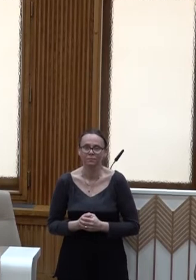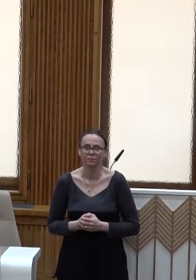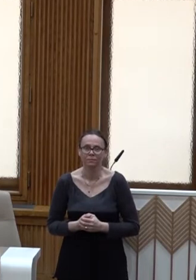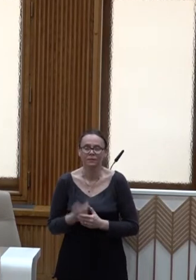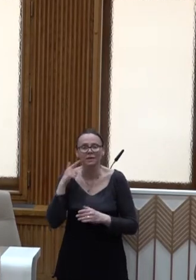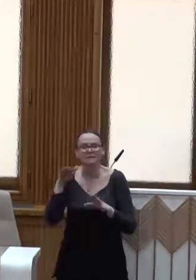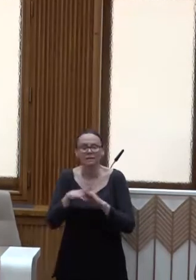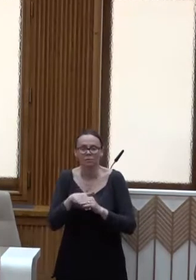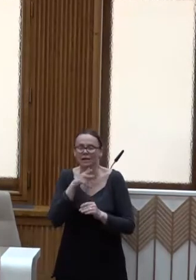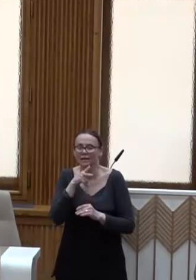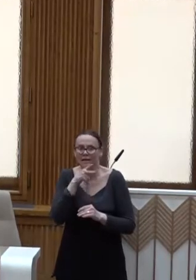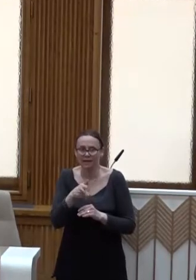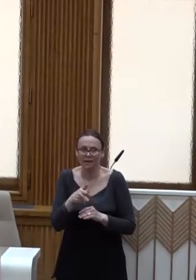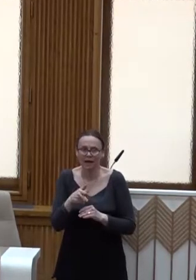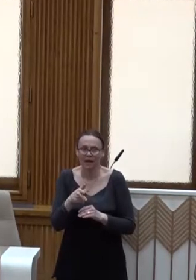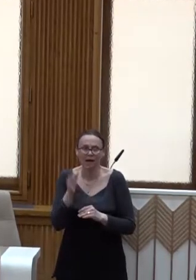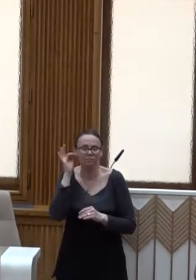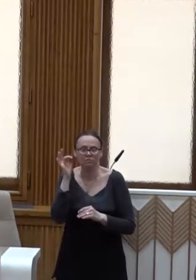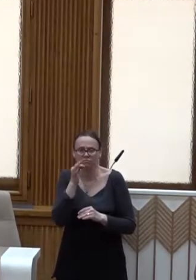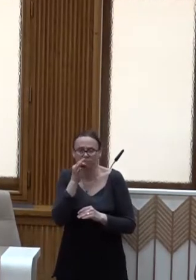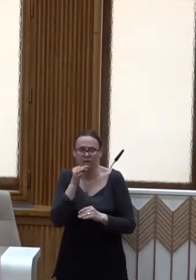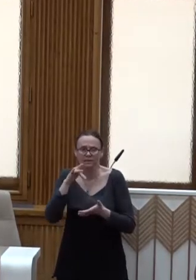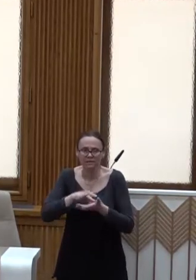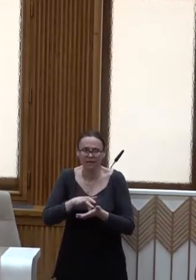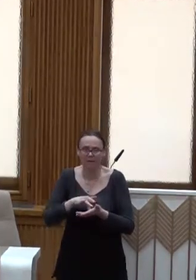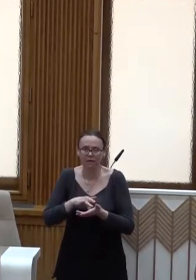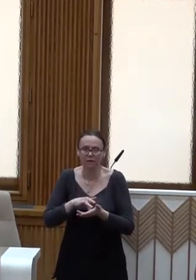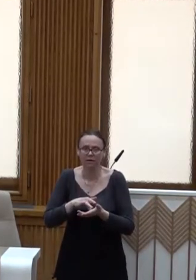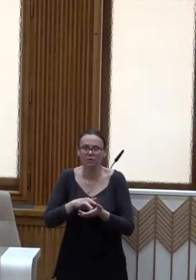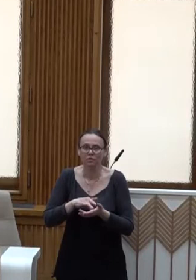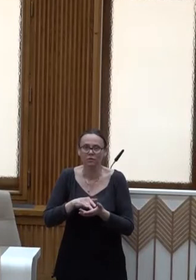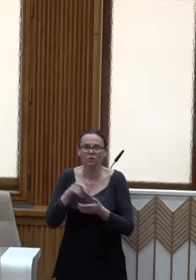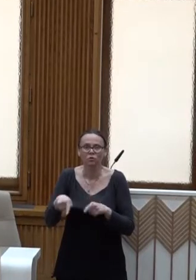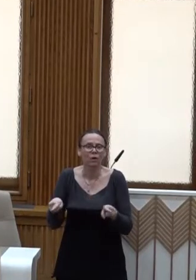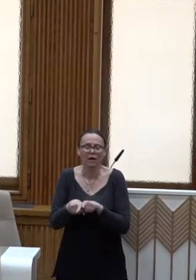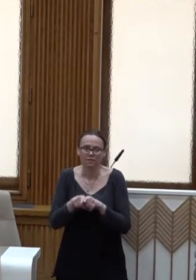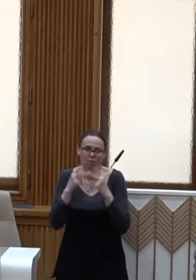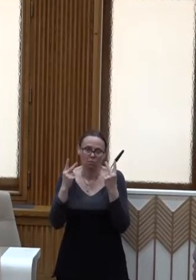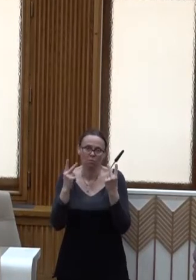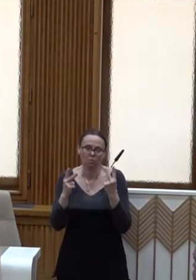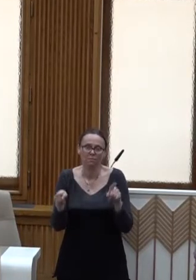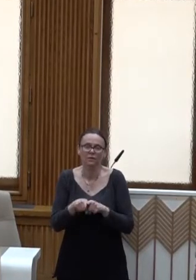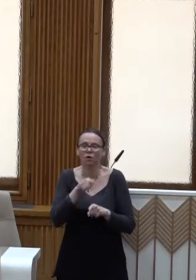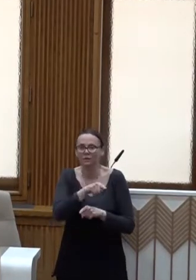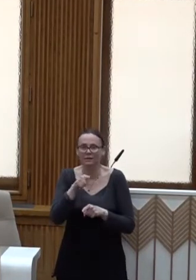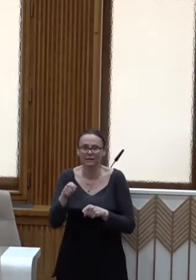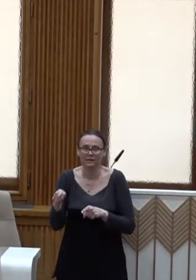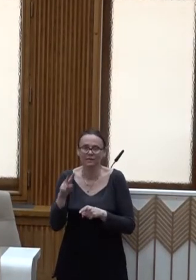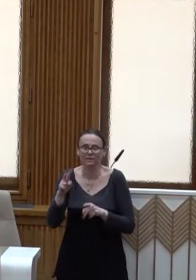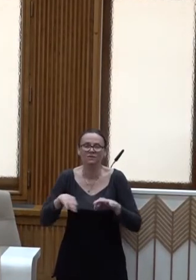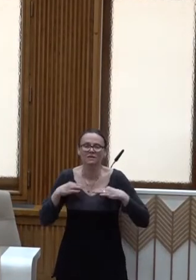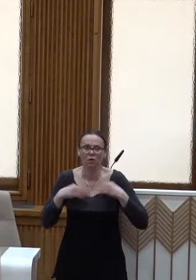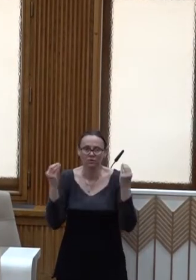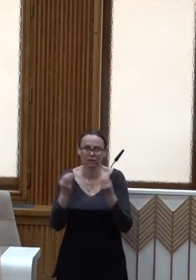Zaposleni v elektrarnah, v dispečerskih centrih so tukaj enako pomembni kot tisti v